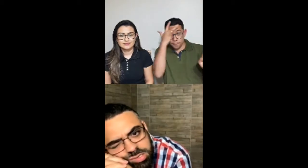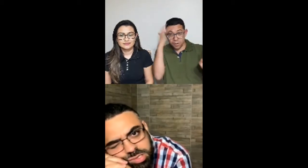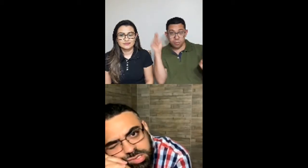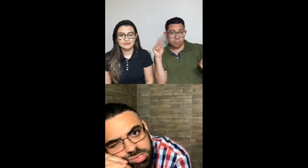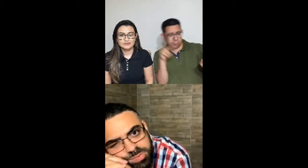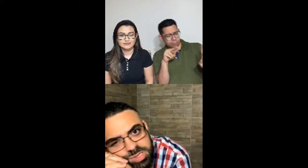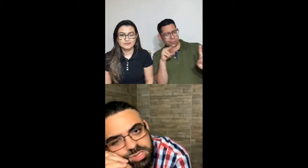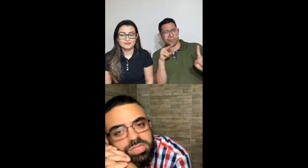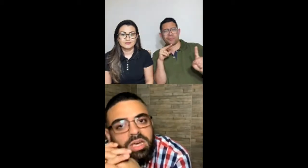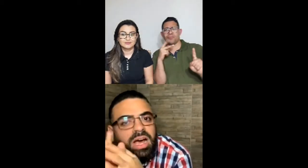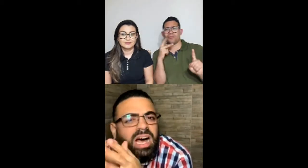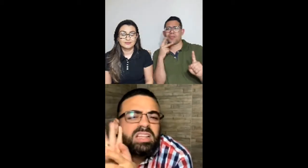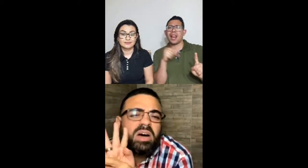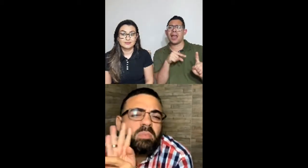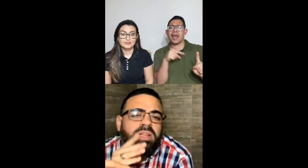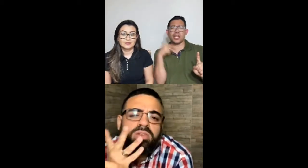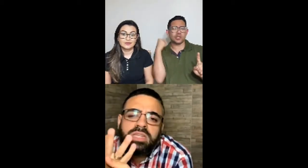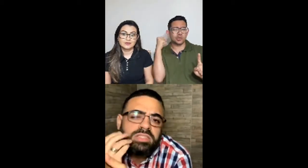mundo achava que ela era doida.